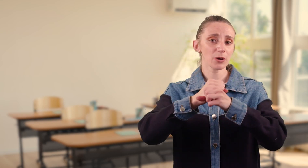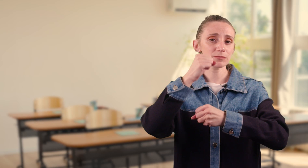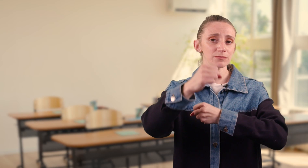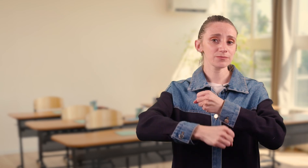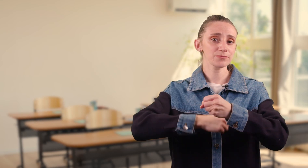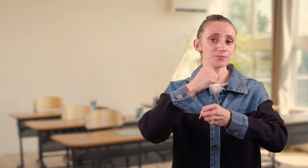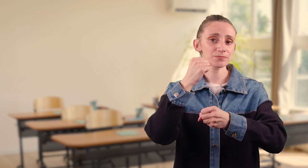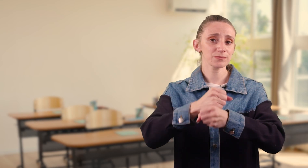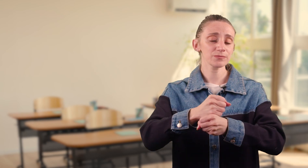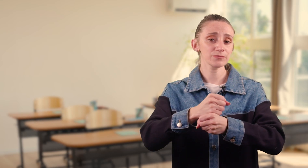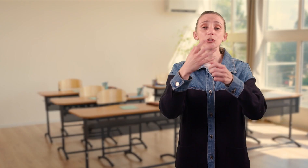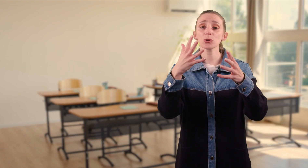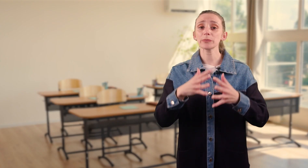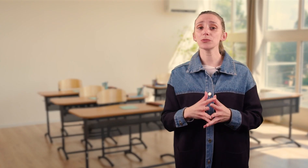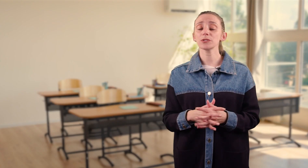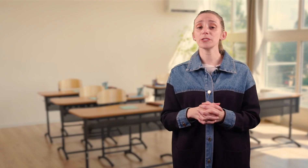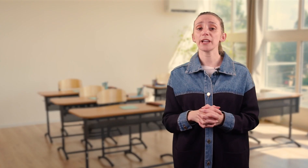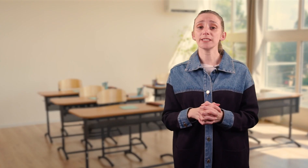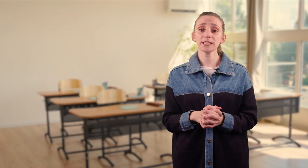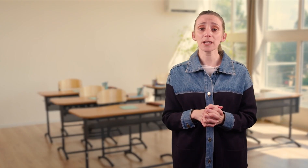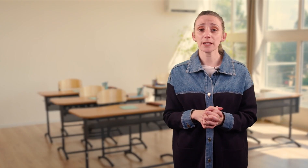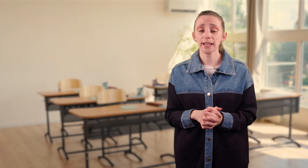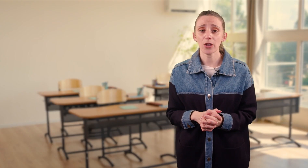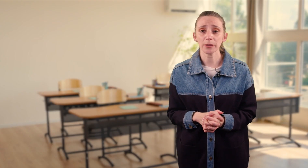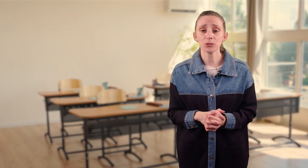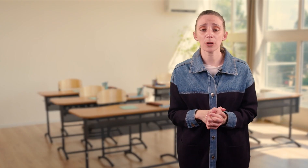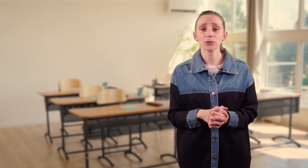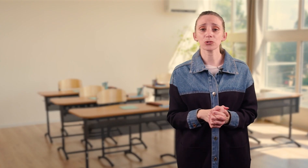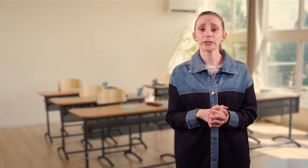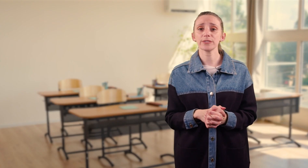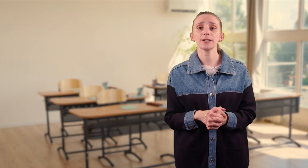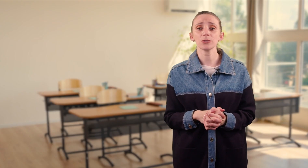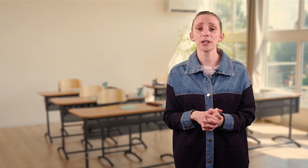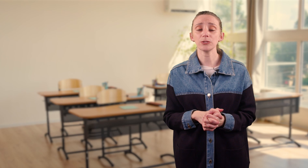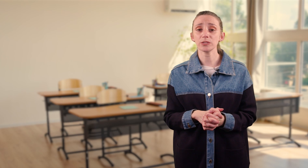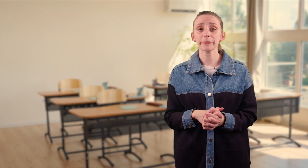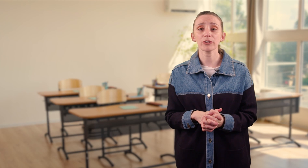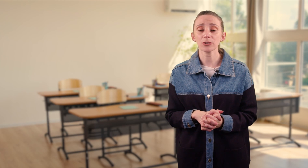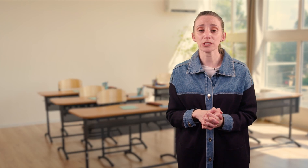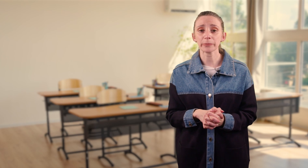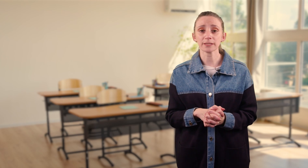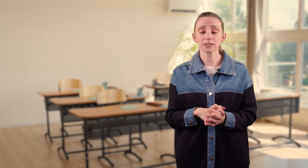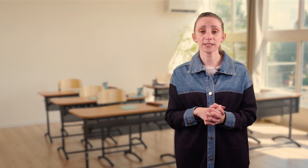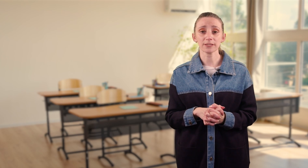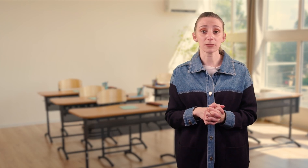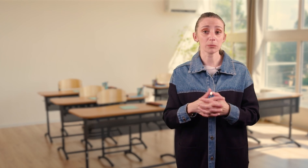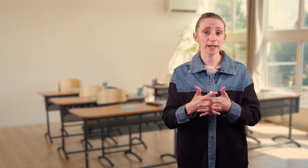ans. J'aurais pu aussi bien dire, et d'ailleurs il me semble que je l'ai fait lors de la deuxième fois que j'ai présenté cette